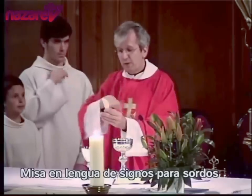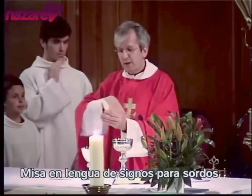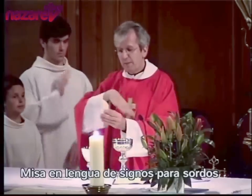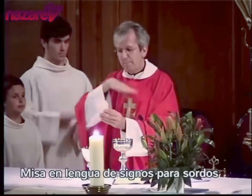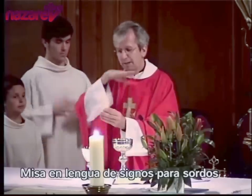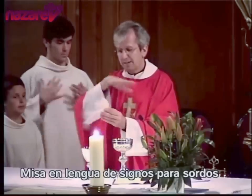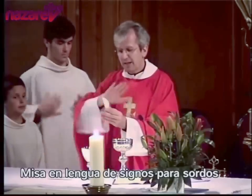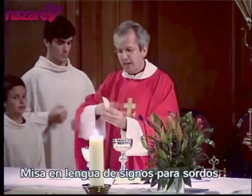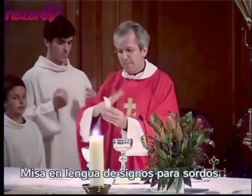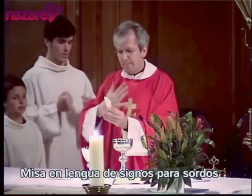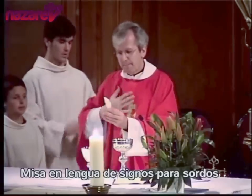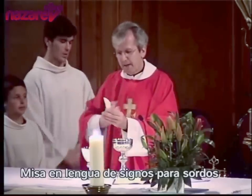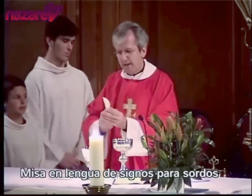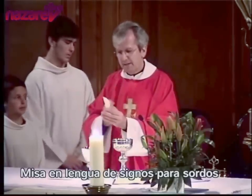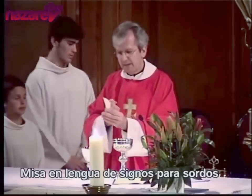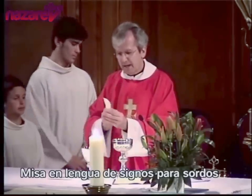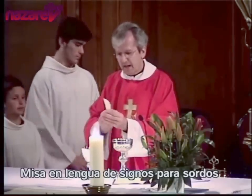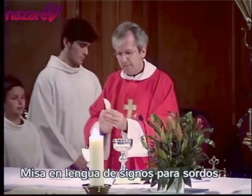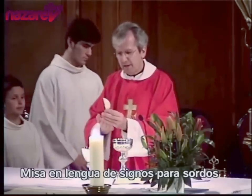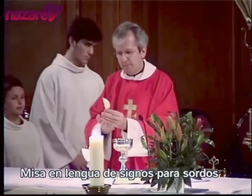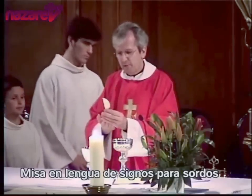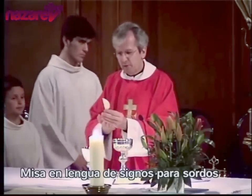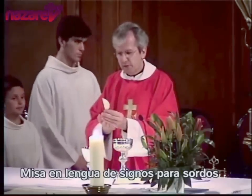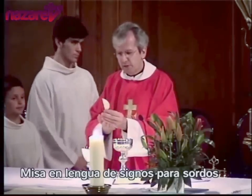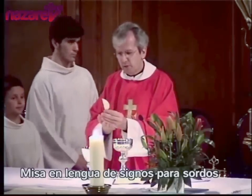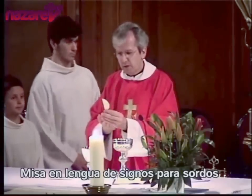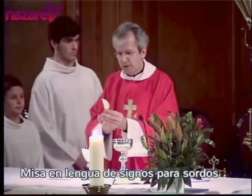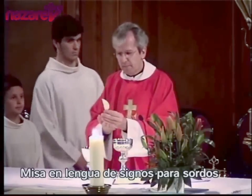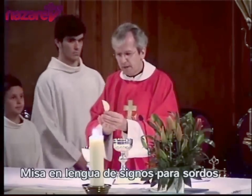palabra tuya bastará para sanarme.